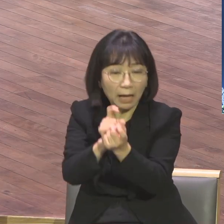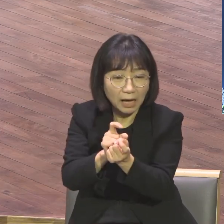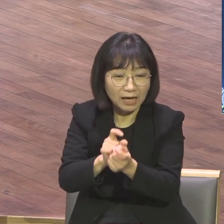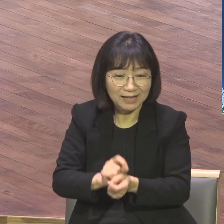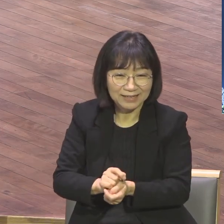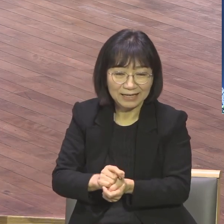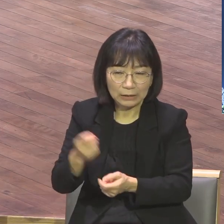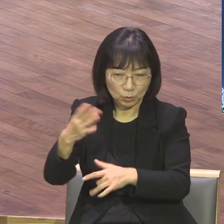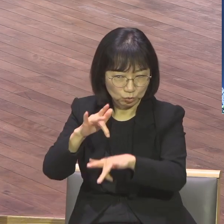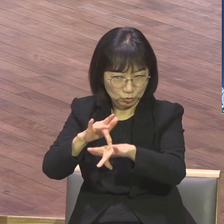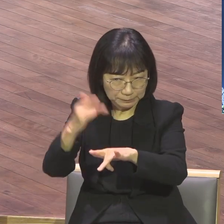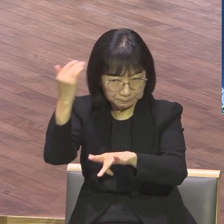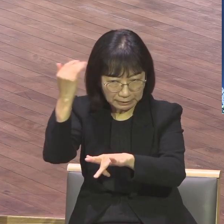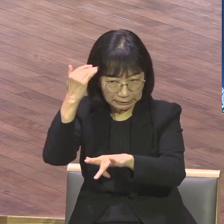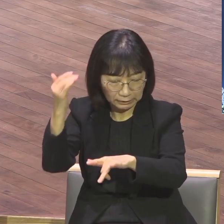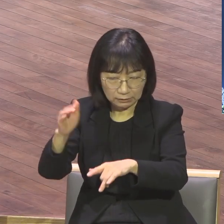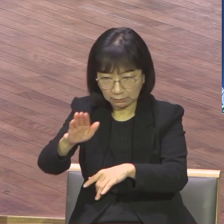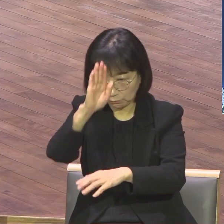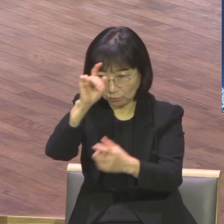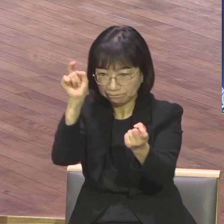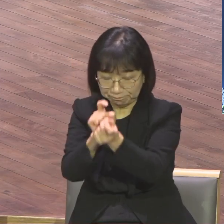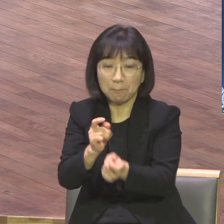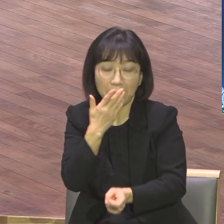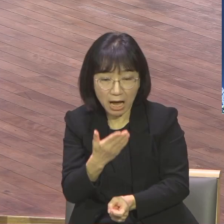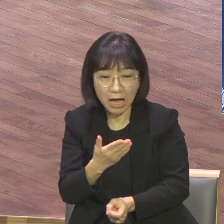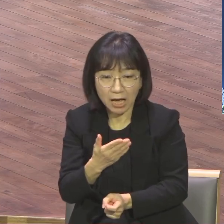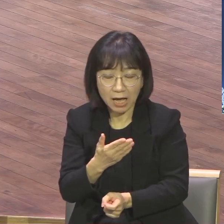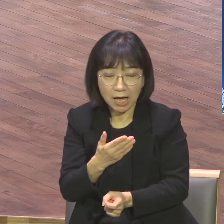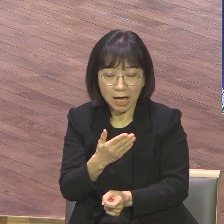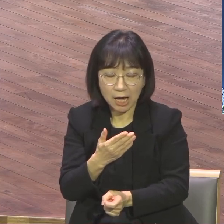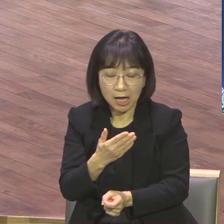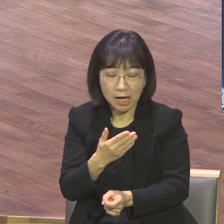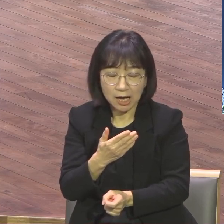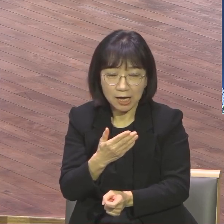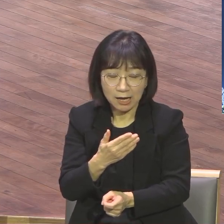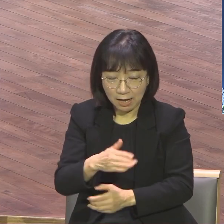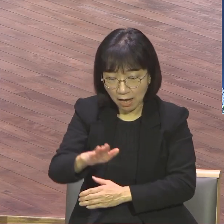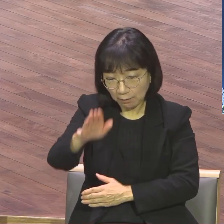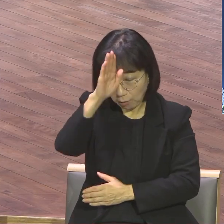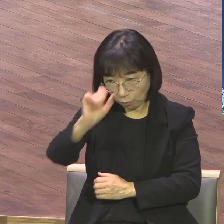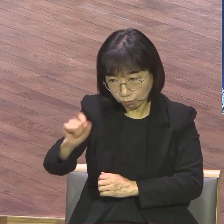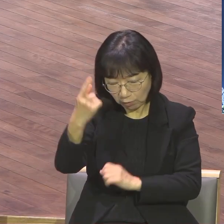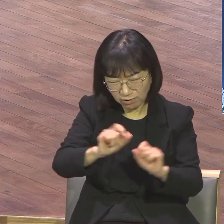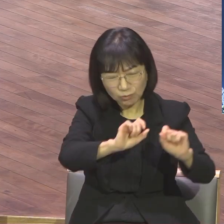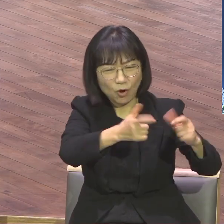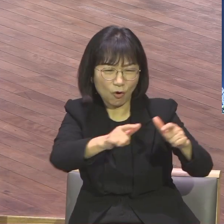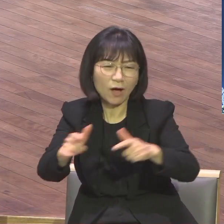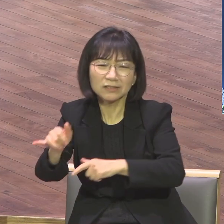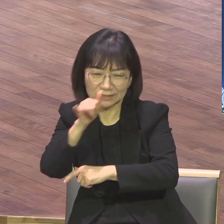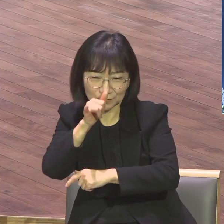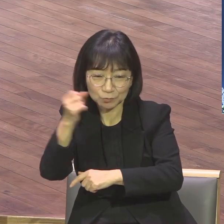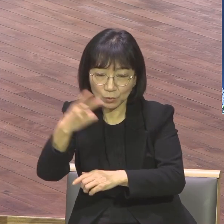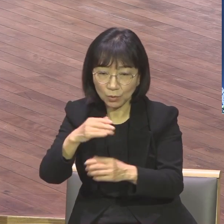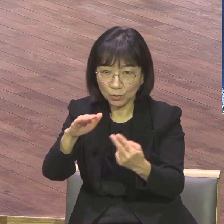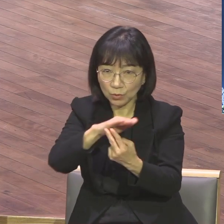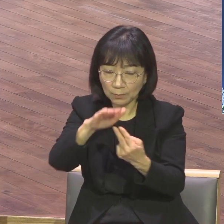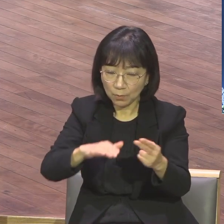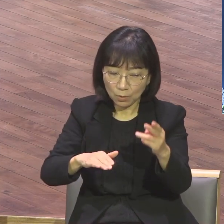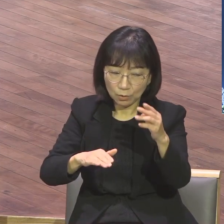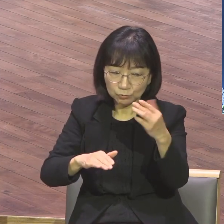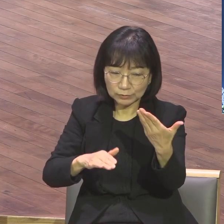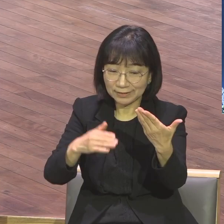귀신도 장난칠 수 있습니다. 여러 가지 병에 걸리는 요소가 있습니다. 또 요한복음 9장 3절에